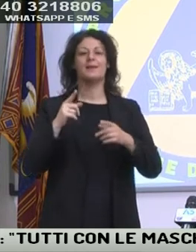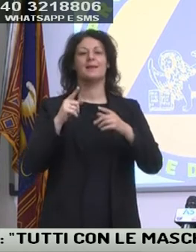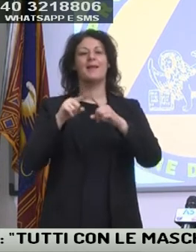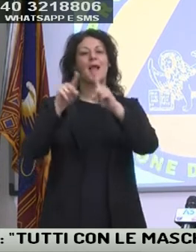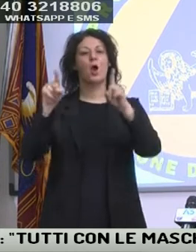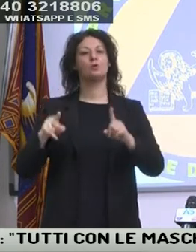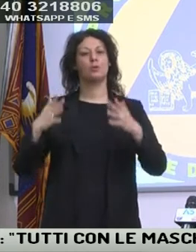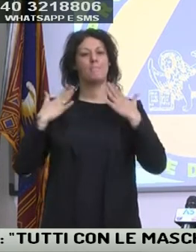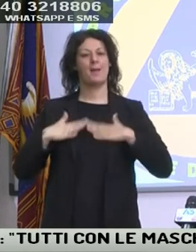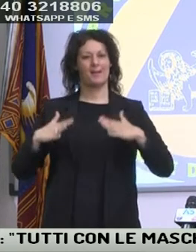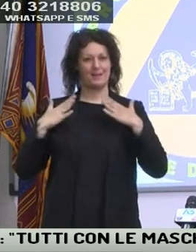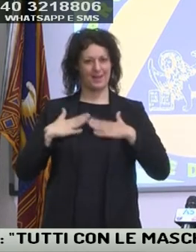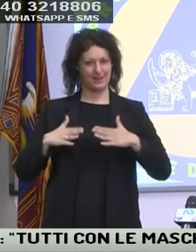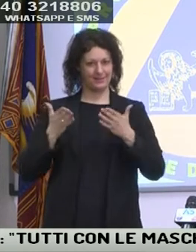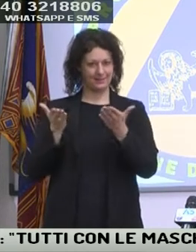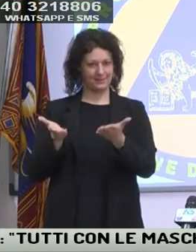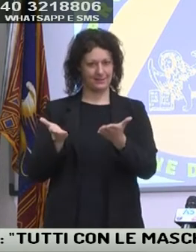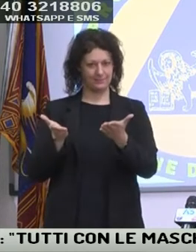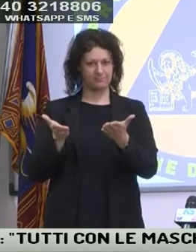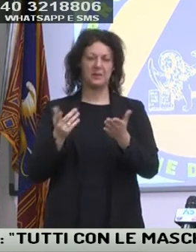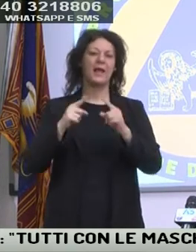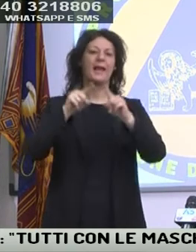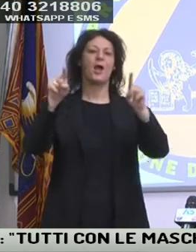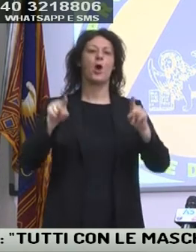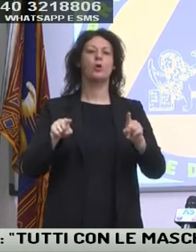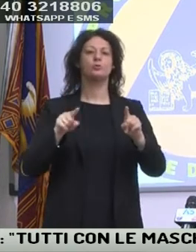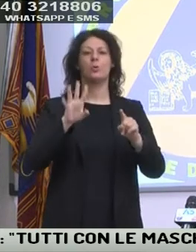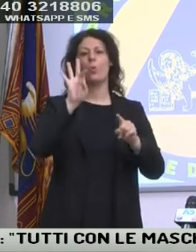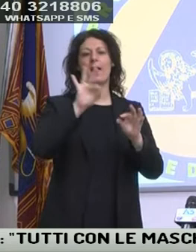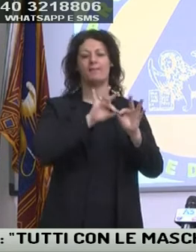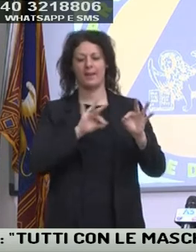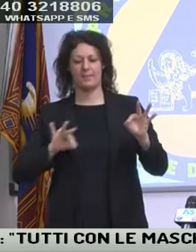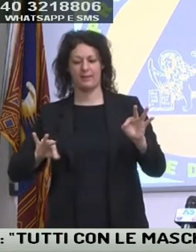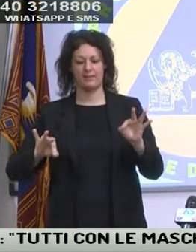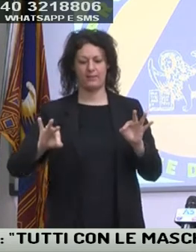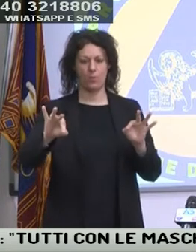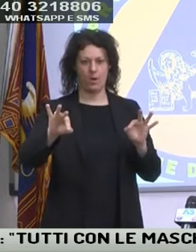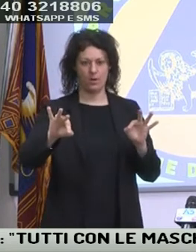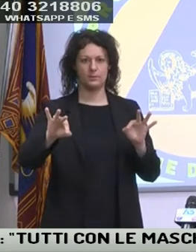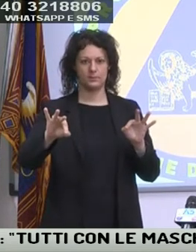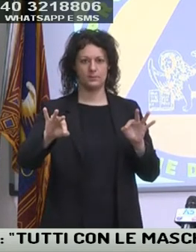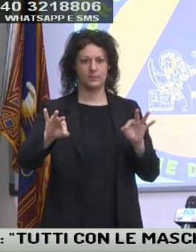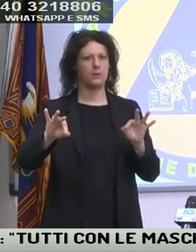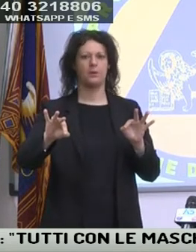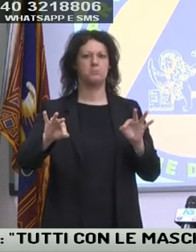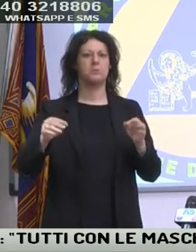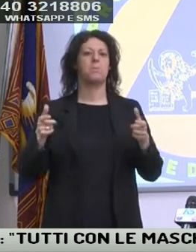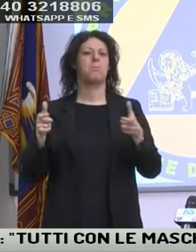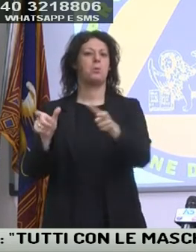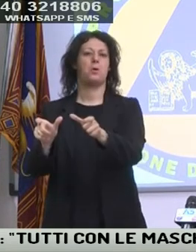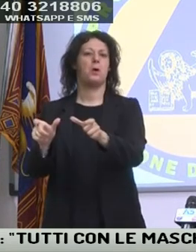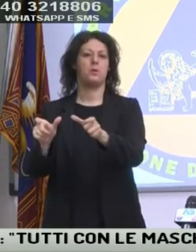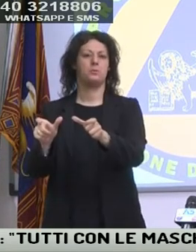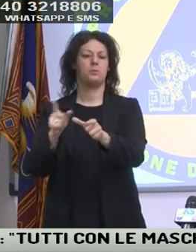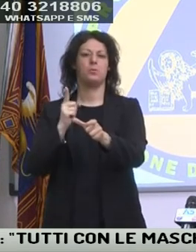magliette che nel suo negozio di 40 metri quadri non può esercitare la sua professione e magari in un capannone a